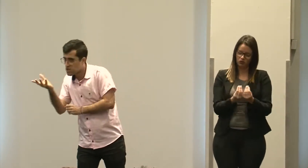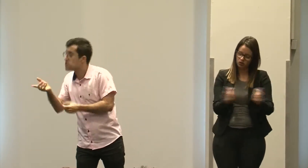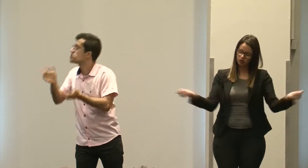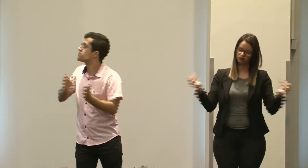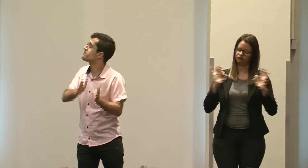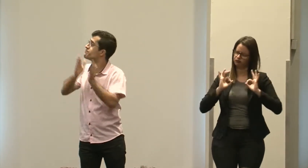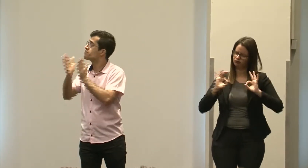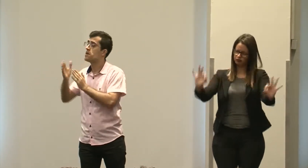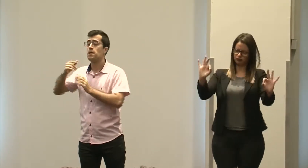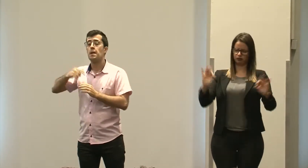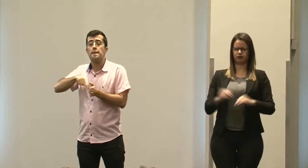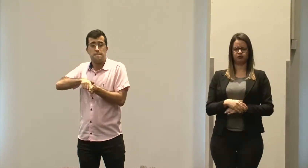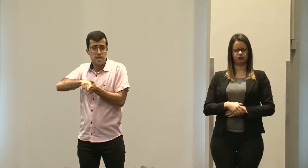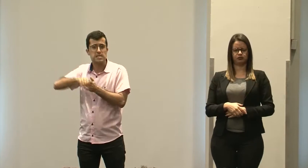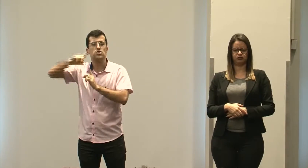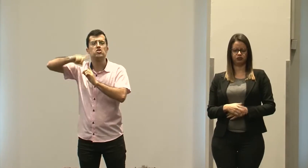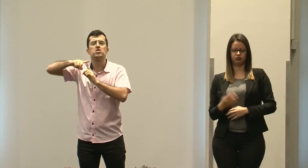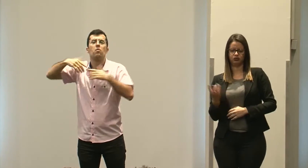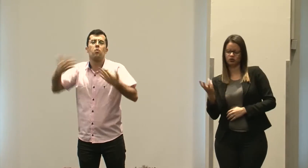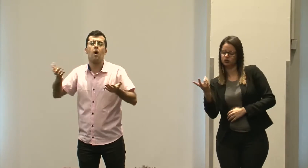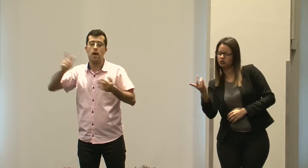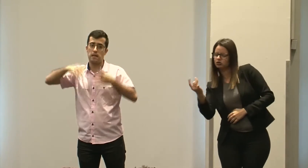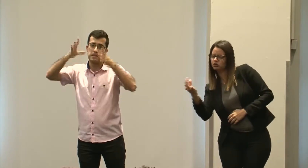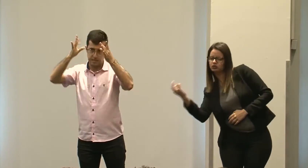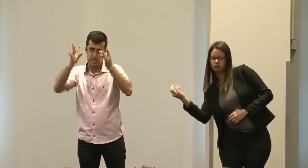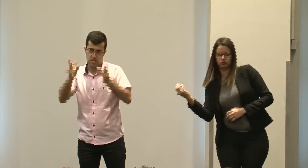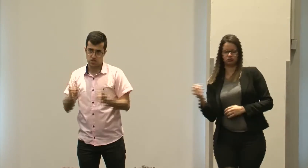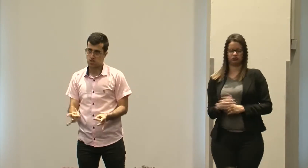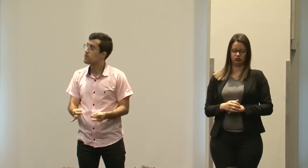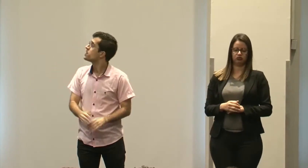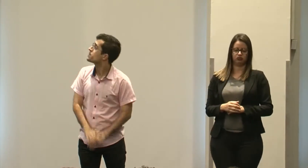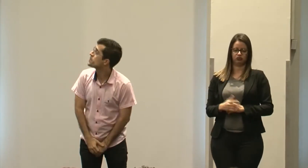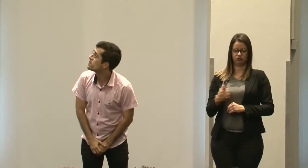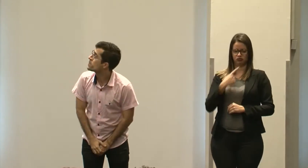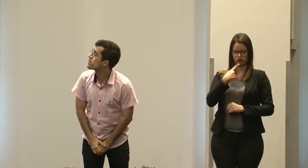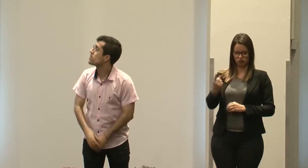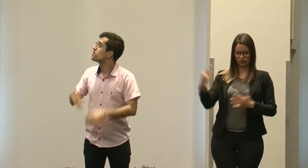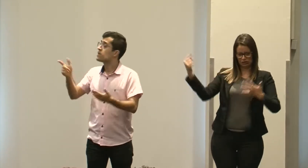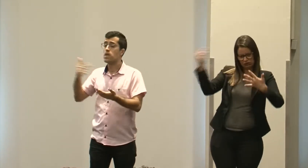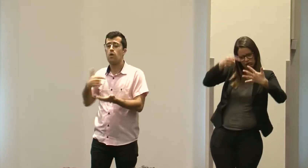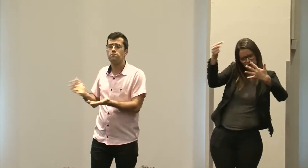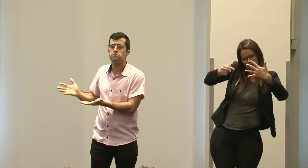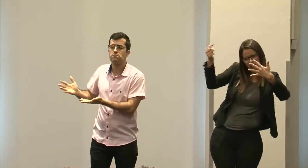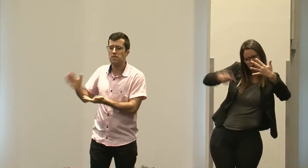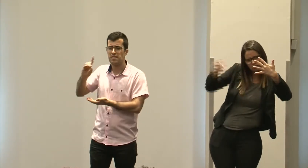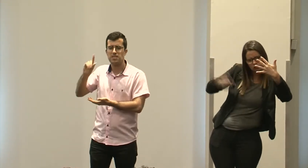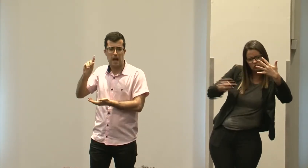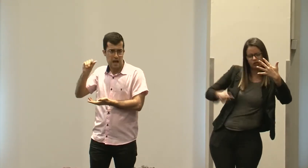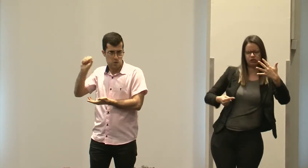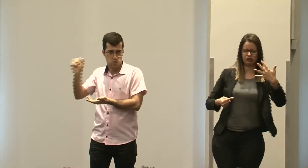A minha pesquisa ela é qualitativa e quantitativa.